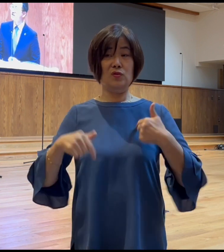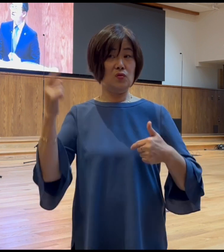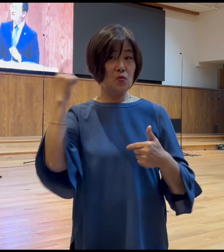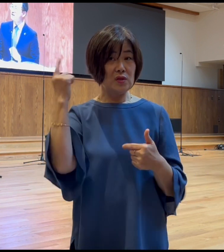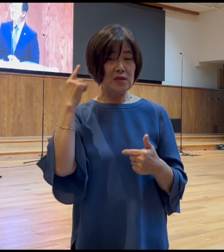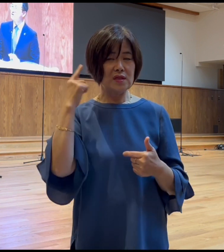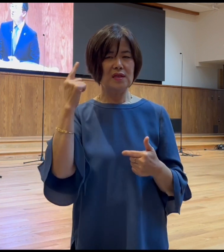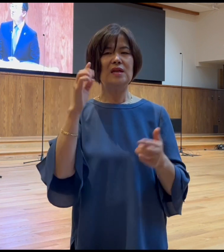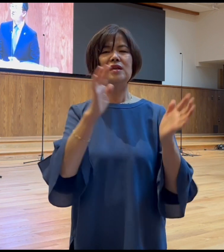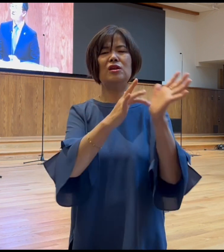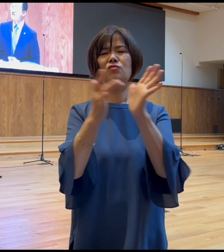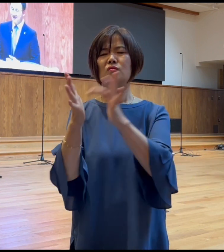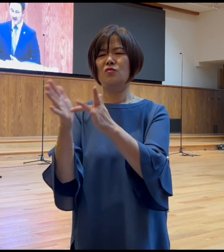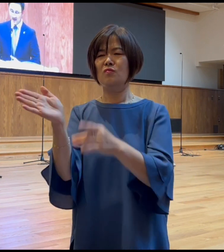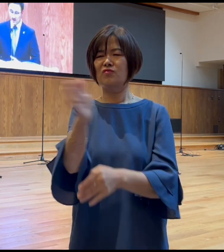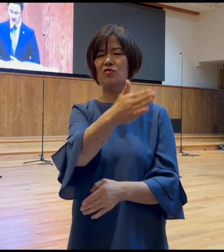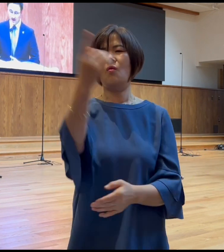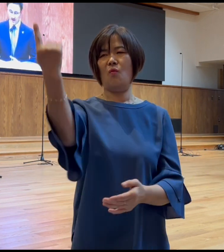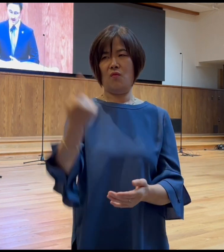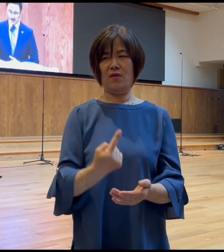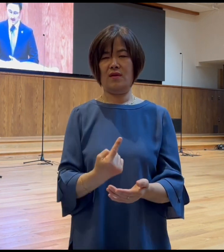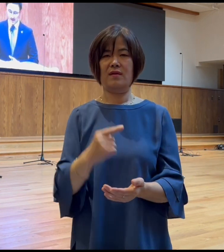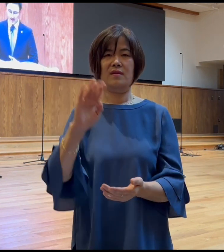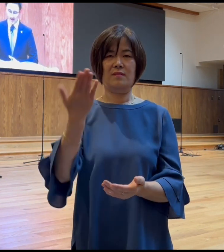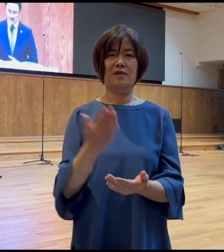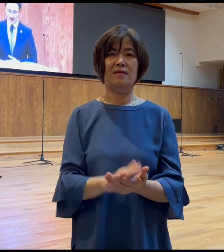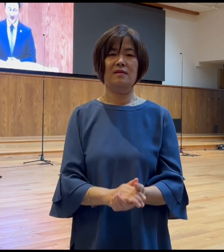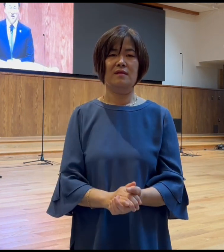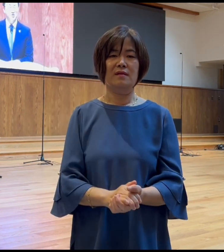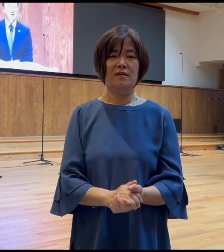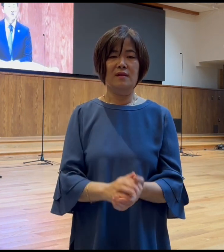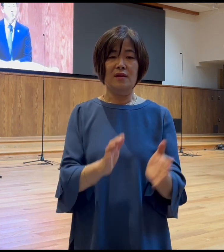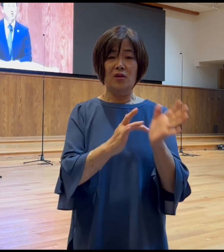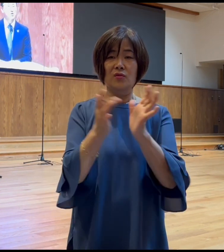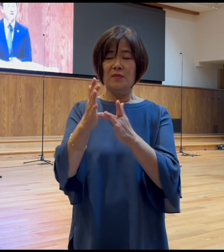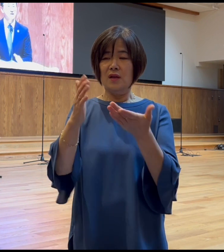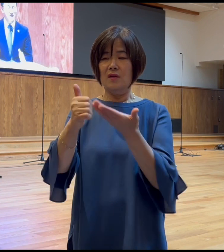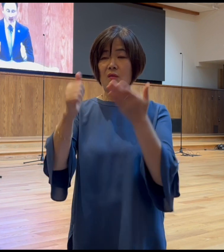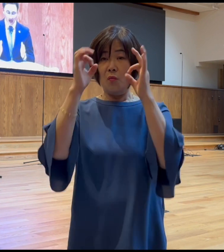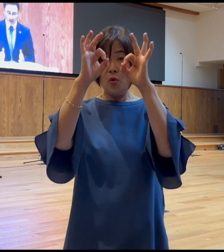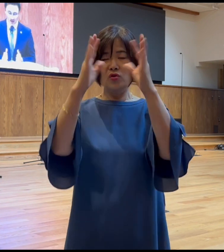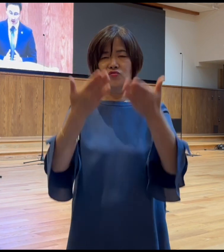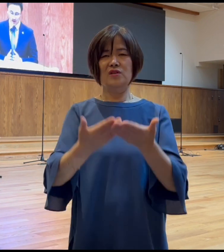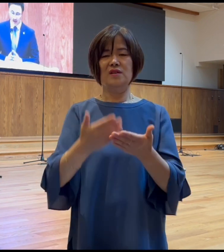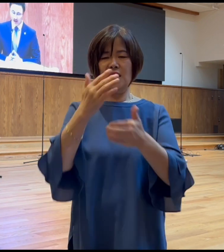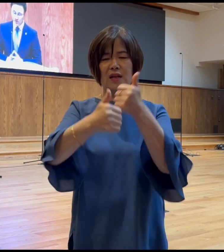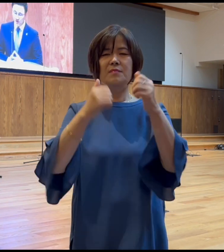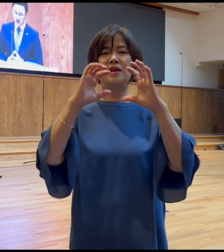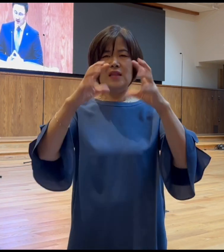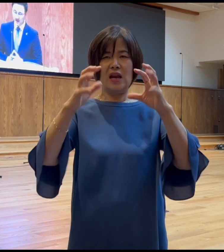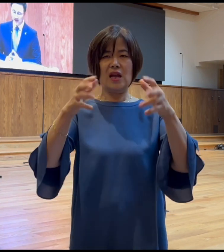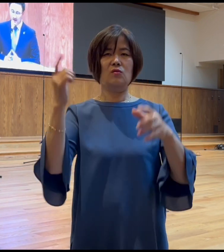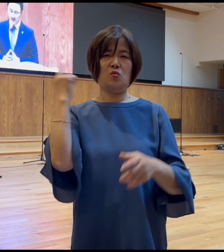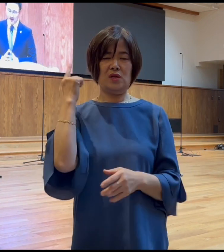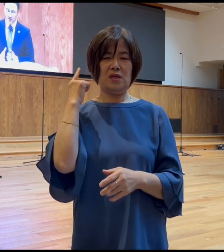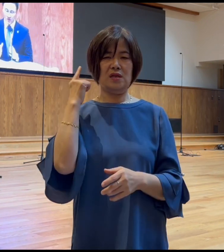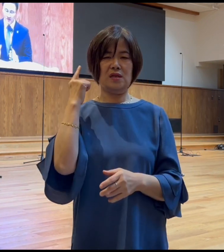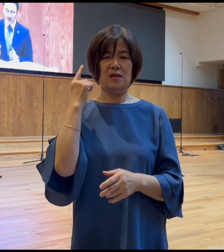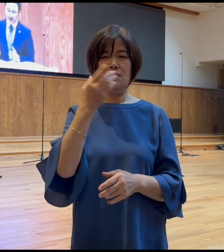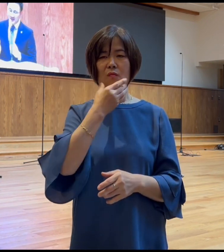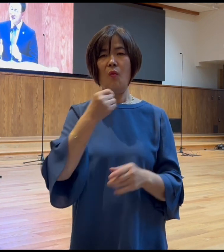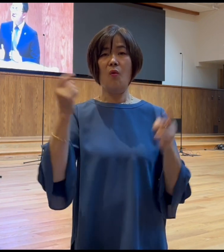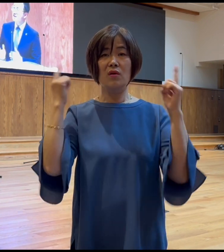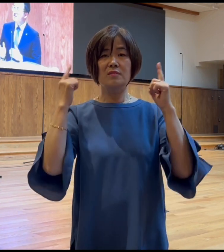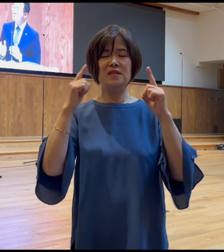소리는 예수님으로부터 시작된다라는 거예요. 예수님께서 보여주신 이 하나님의 나라의 소식, 그